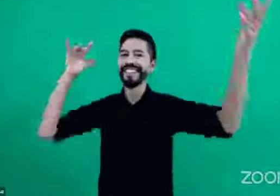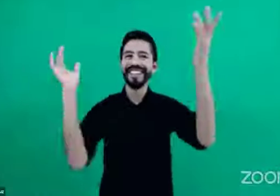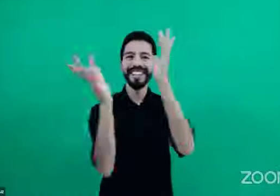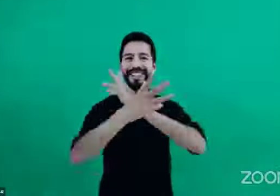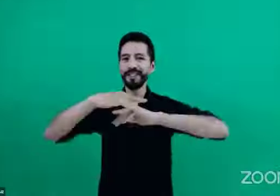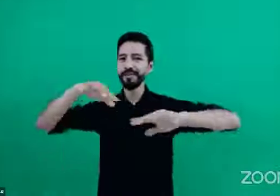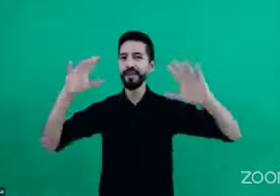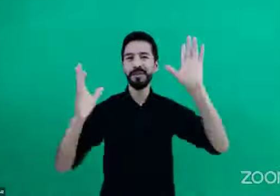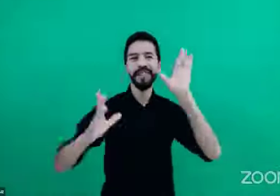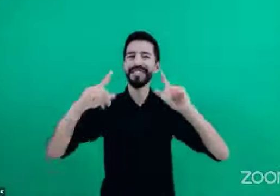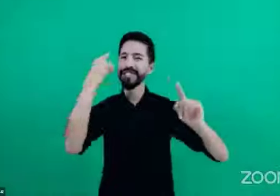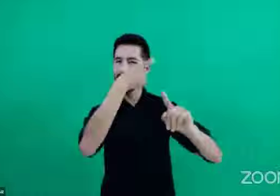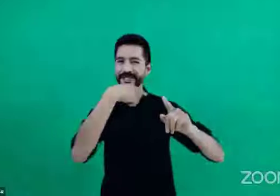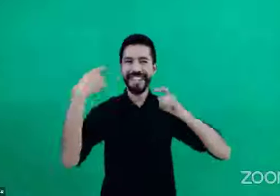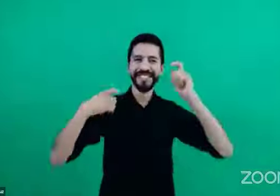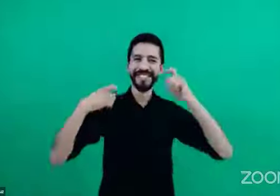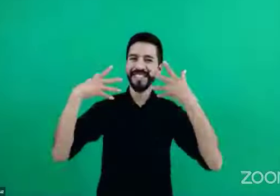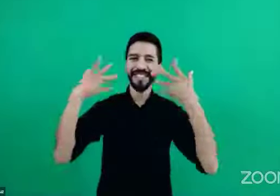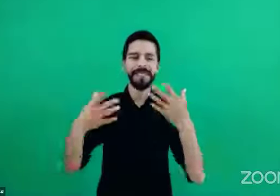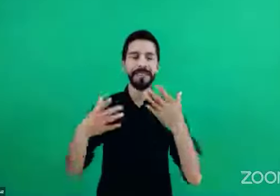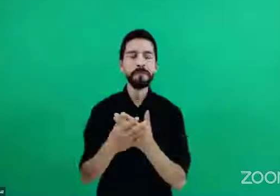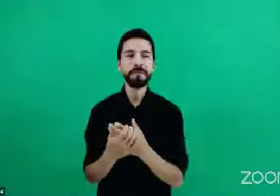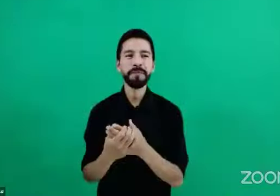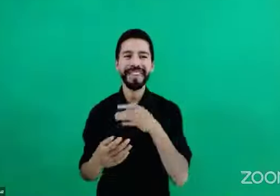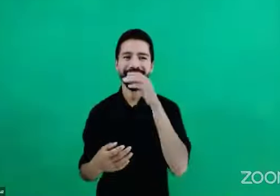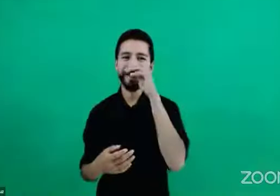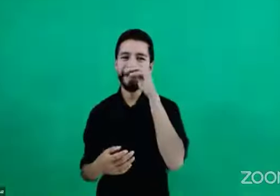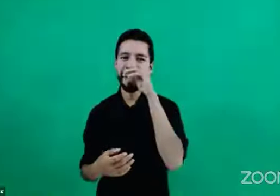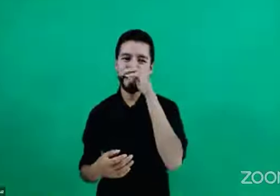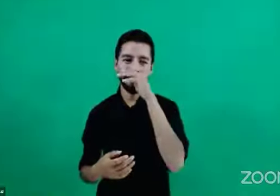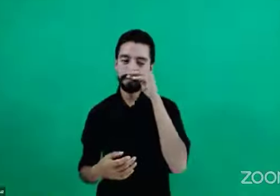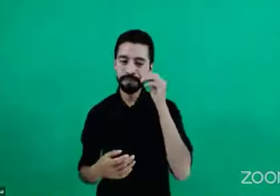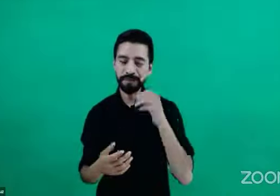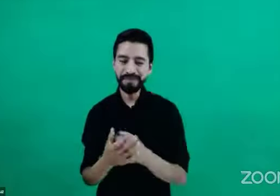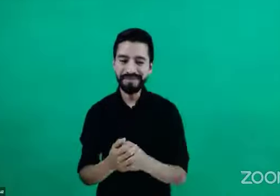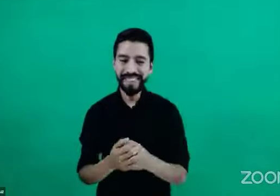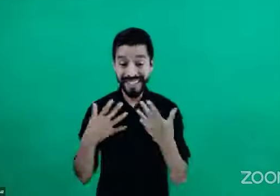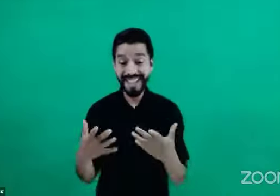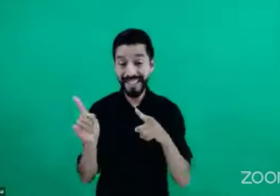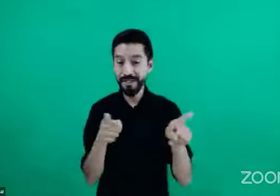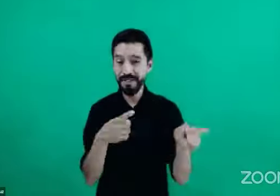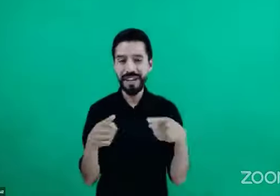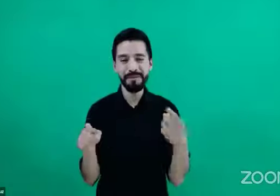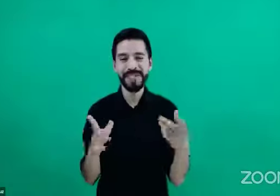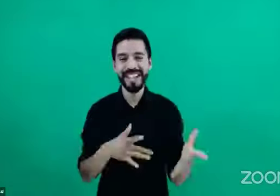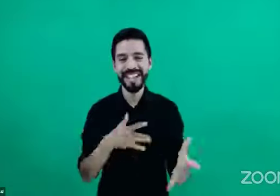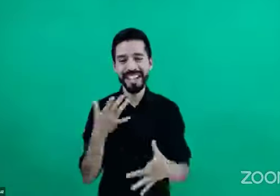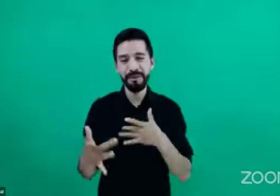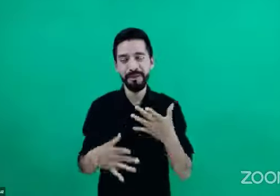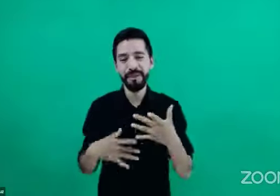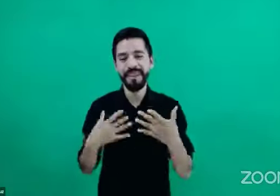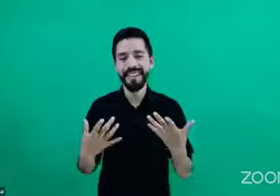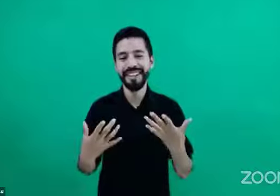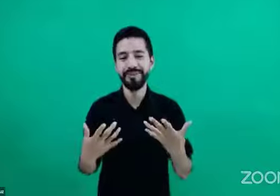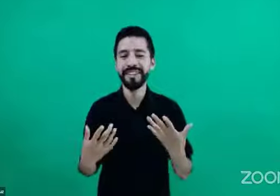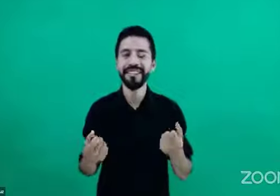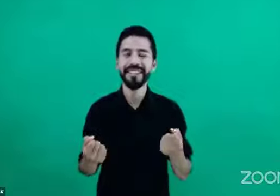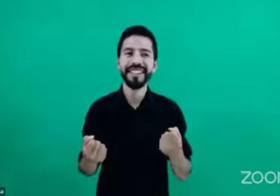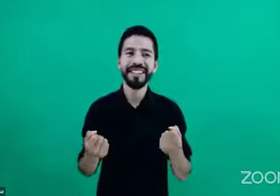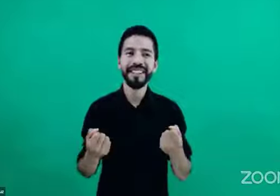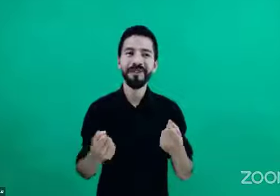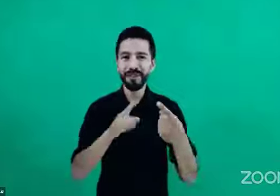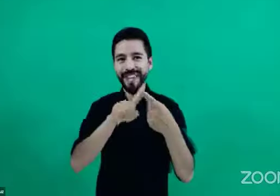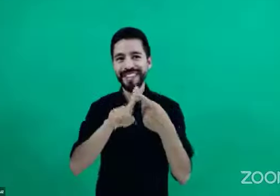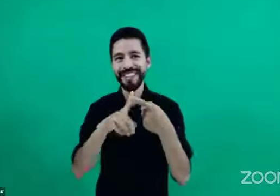haciendo los movimientos, los gestos y todo. Entonces, en este caso con la música es algo,